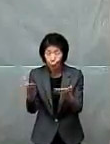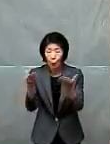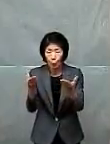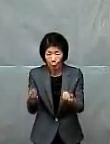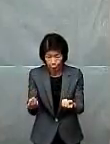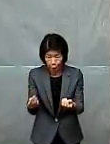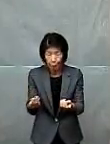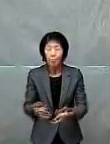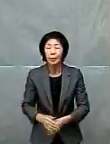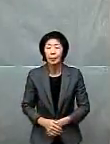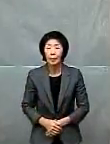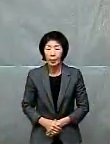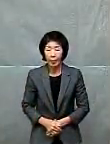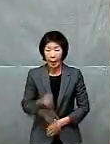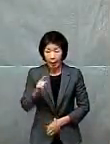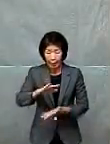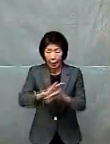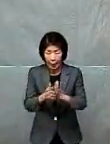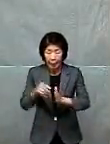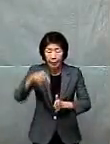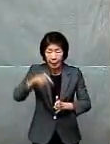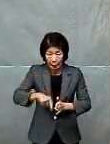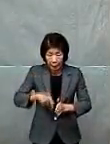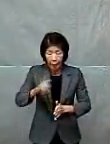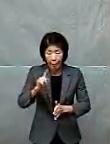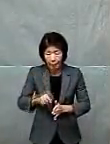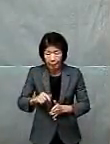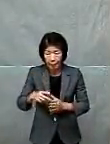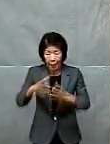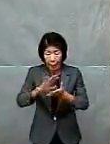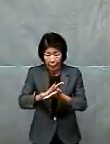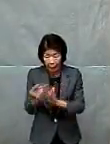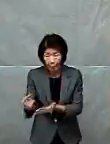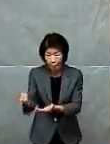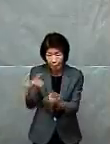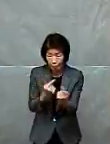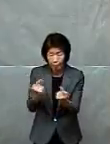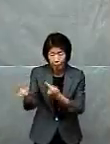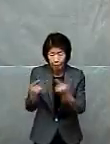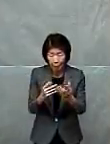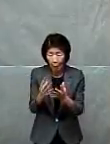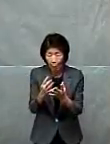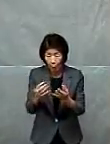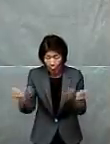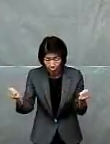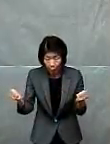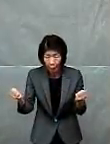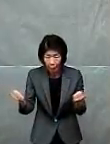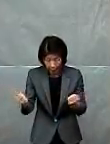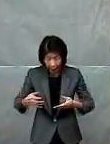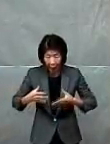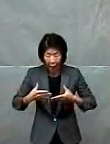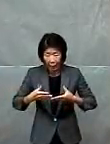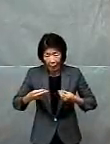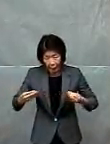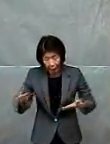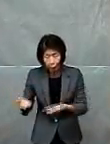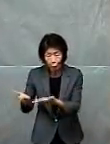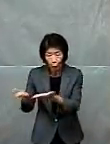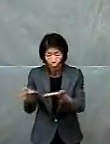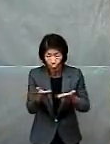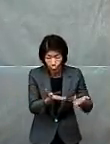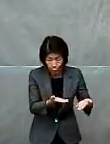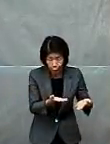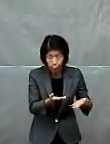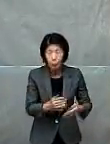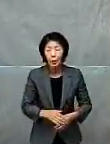であります。県としましては来県される多くの方々を温かいおもてなしでお迎え